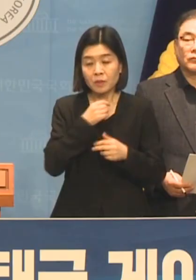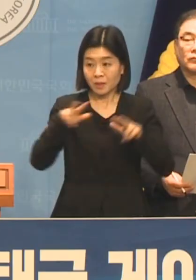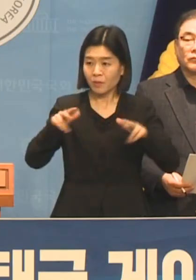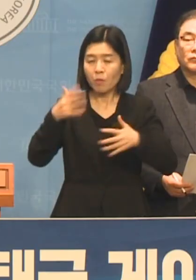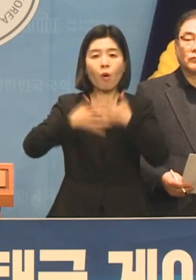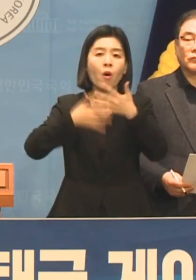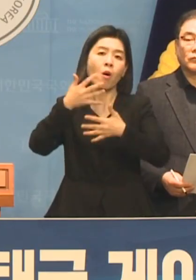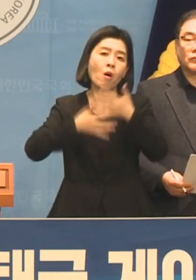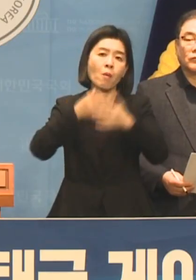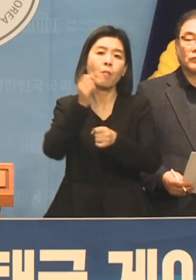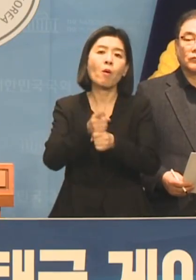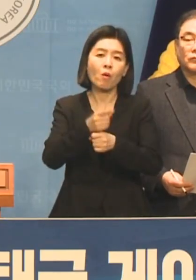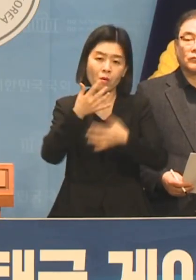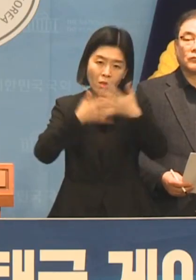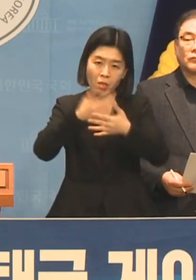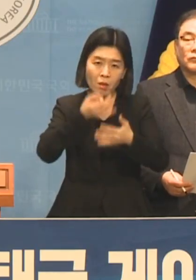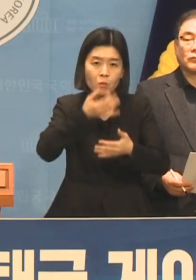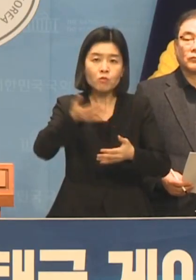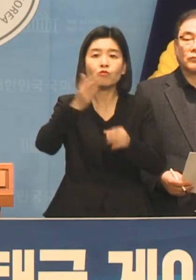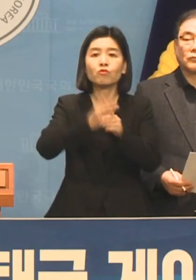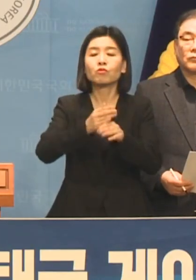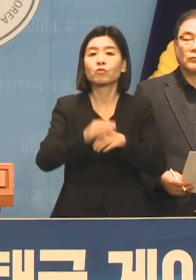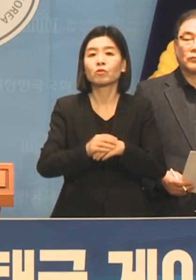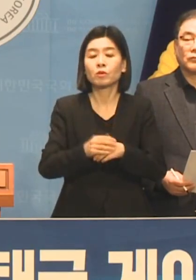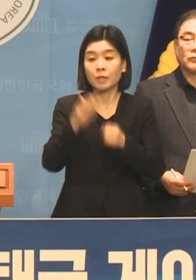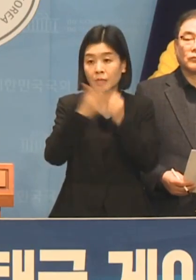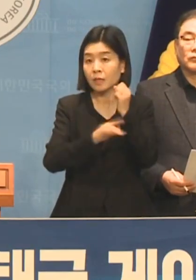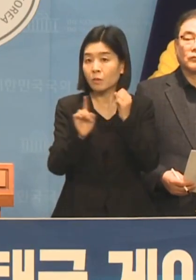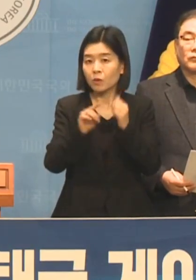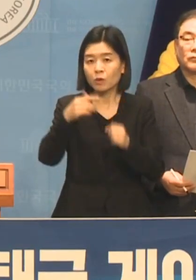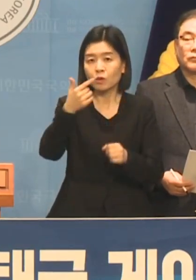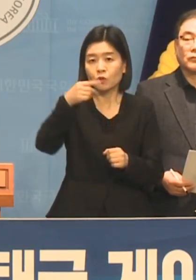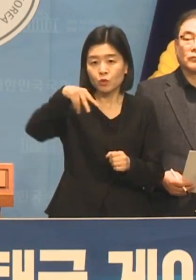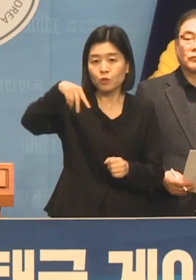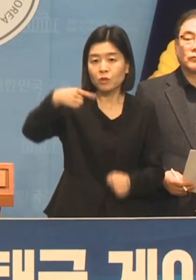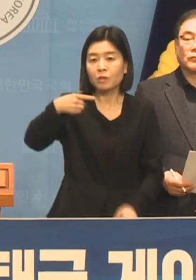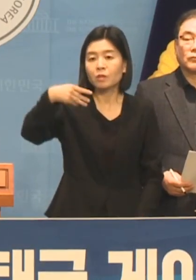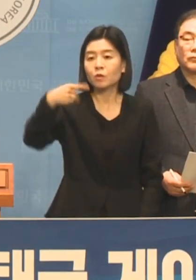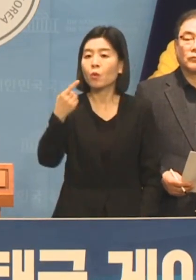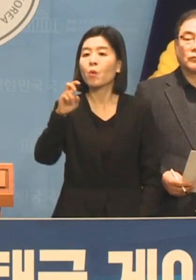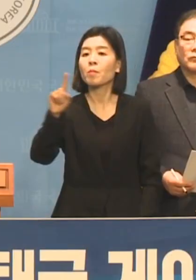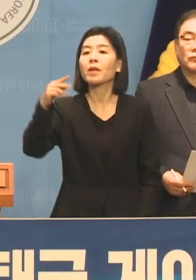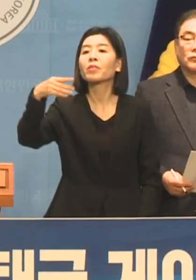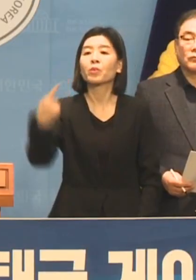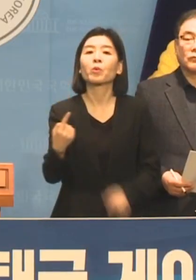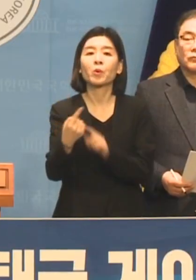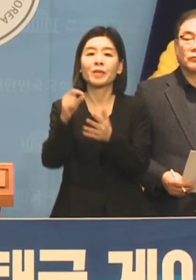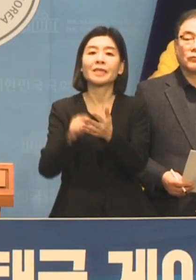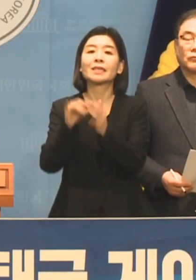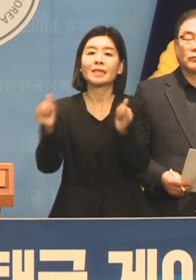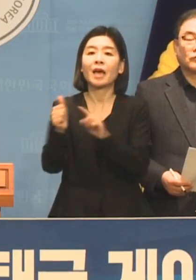보도되고 있습니다. 이 사진은 뉴스토마토의 유지웅 기자가 가운데 있습니다.